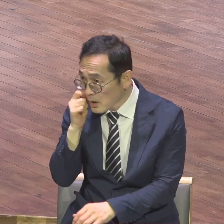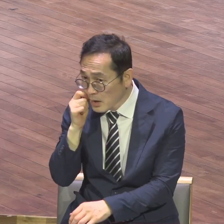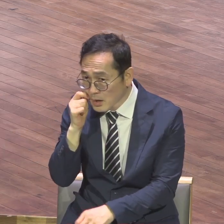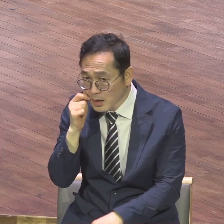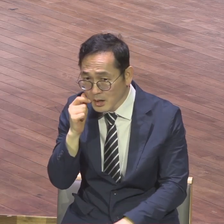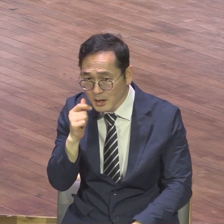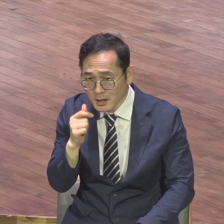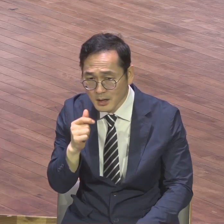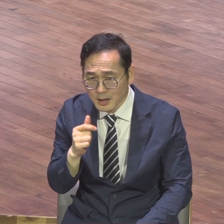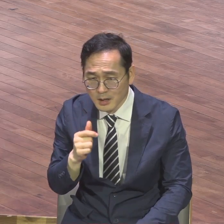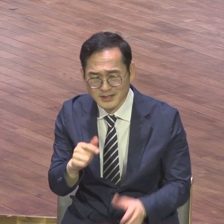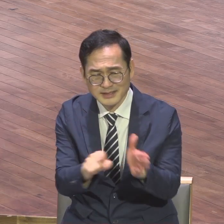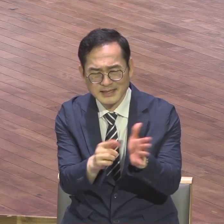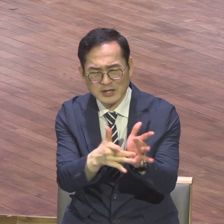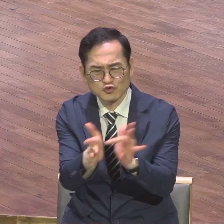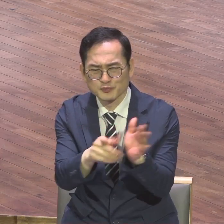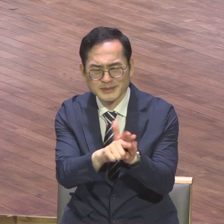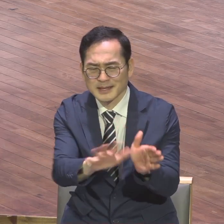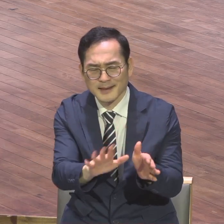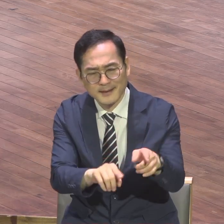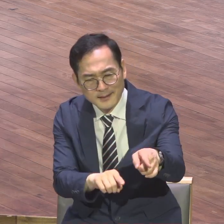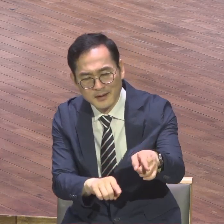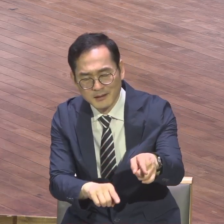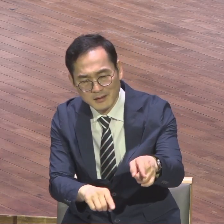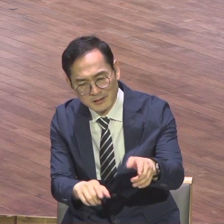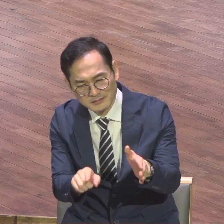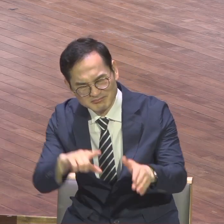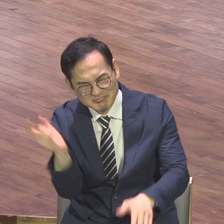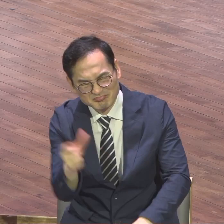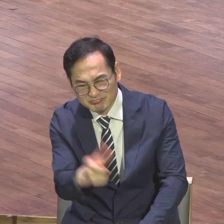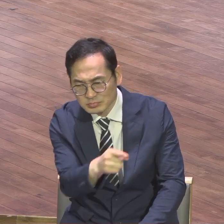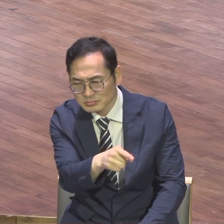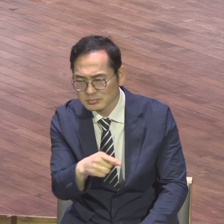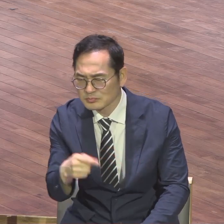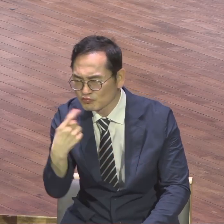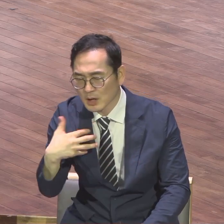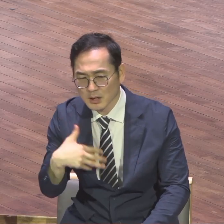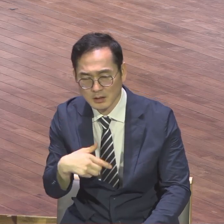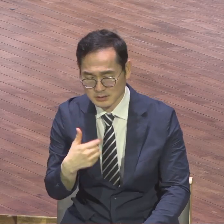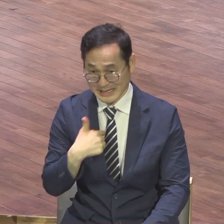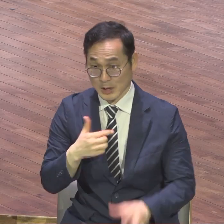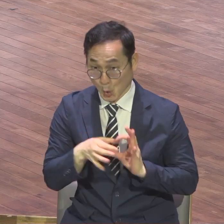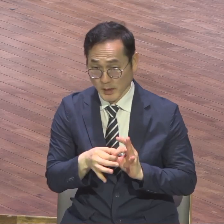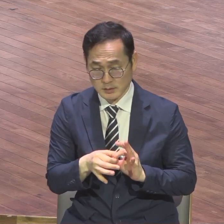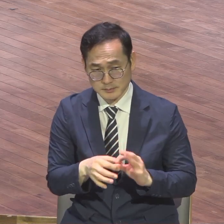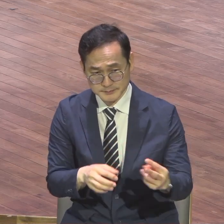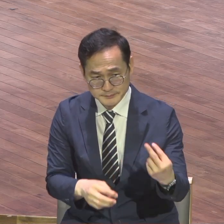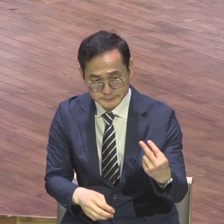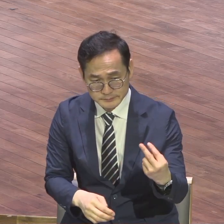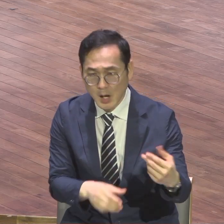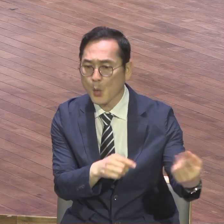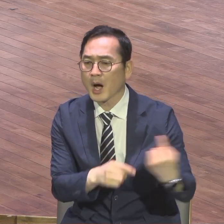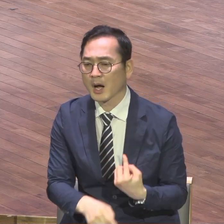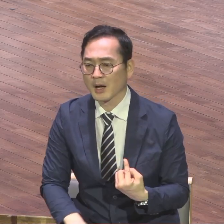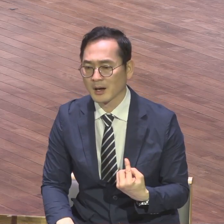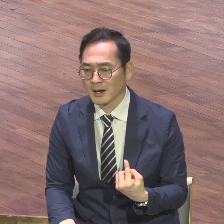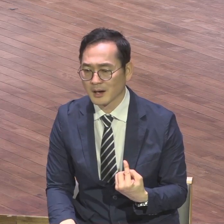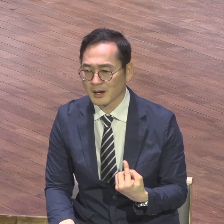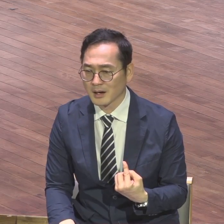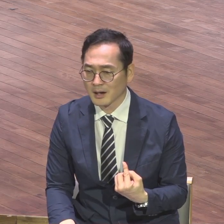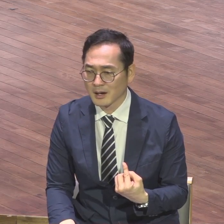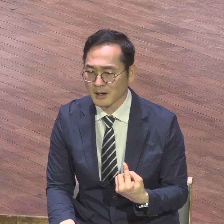돌아오는 거예요. 돌아와 가정구원이 일어나, 가문구원이 일어나, 친구 지인들이 죽게